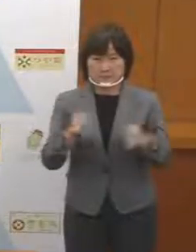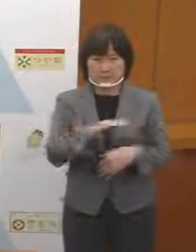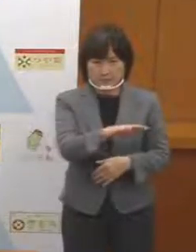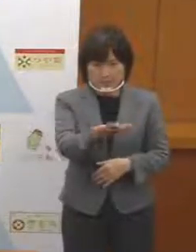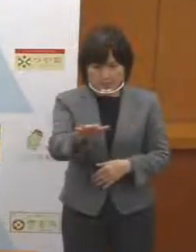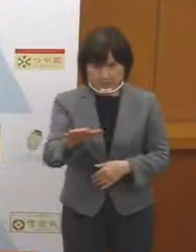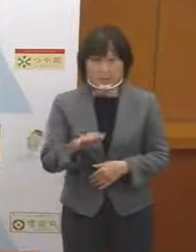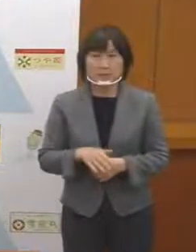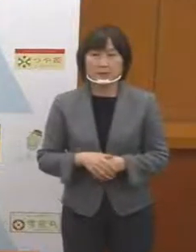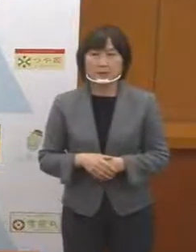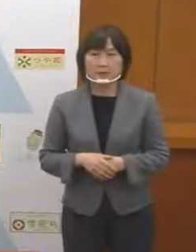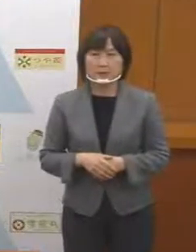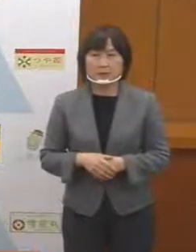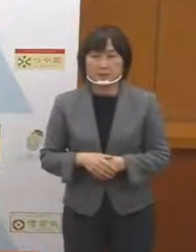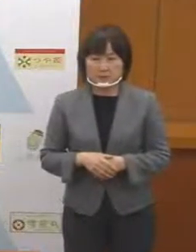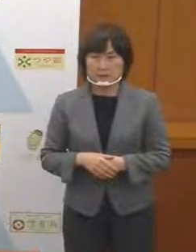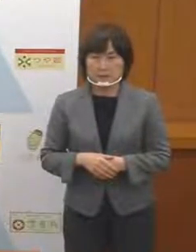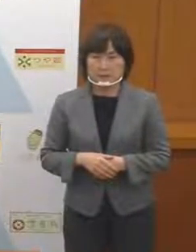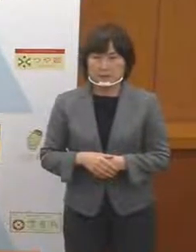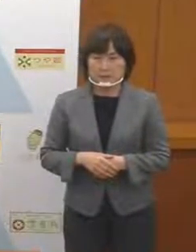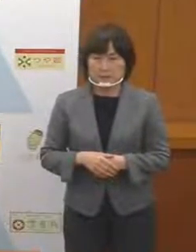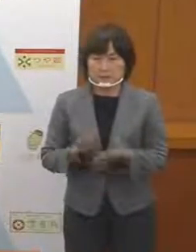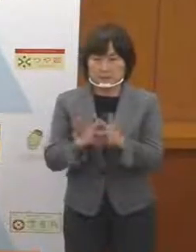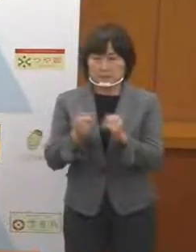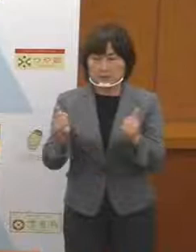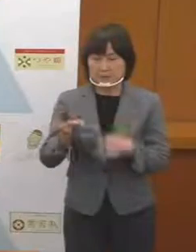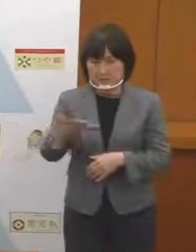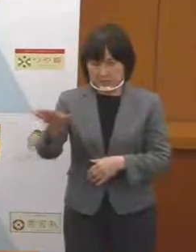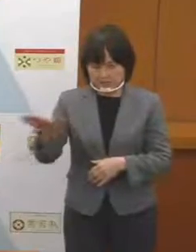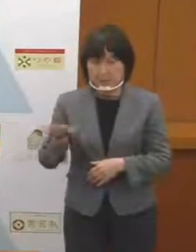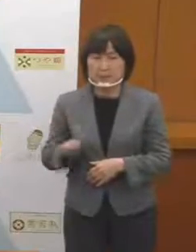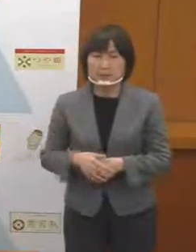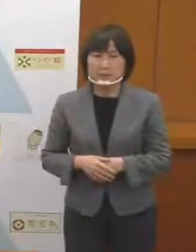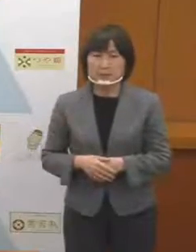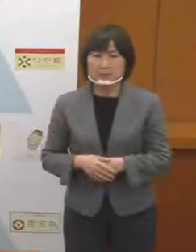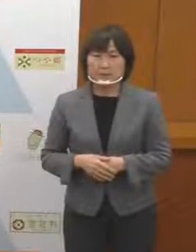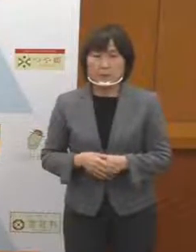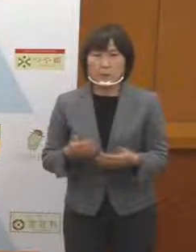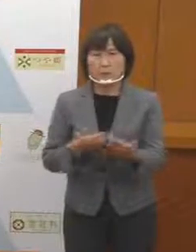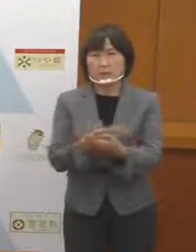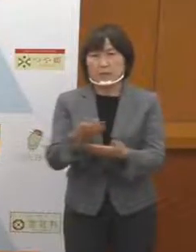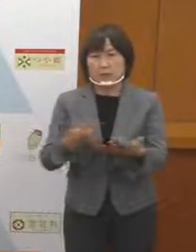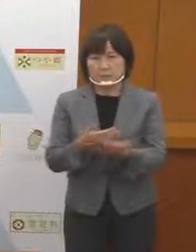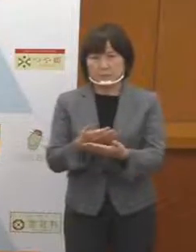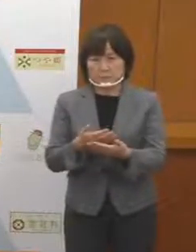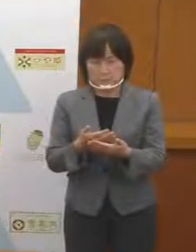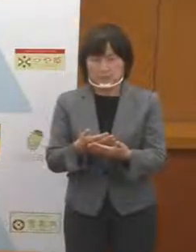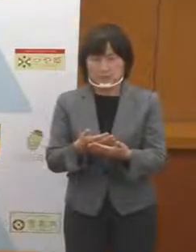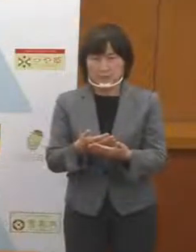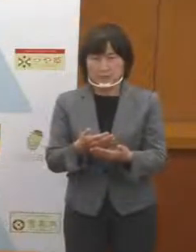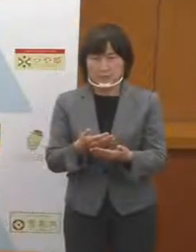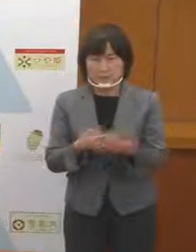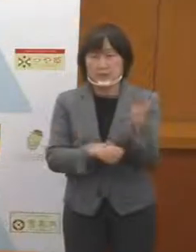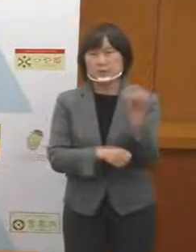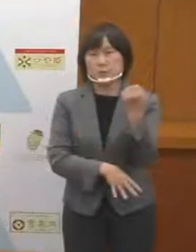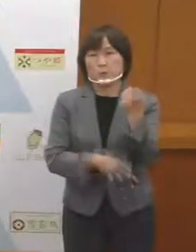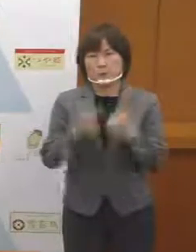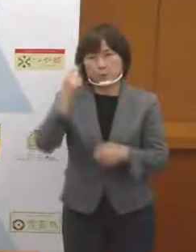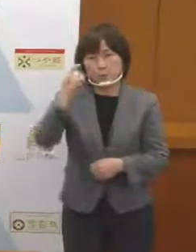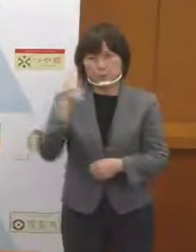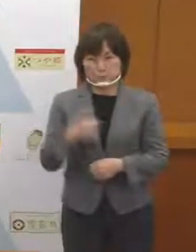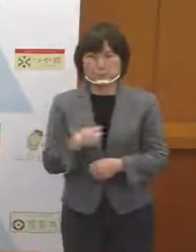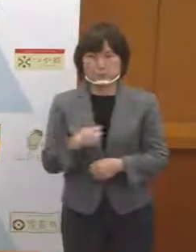様有権者の皆様は県民の皆様そのそのふれあいというのはそれ原点だと思っています